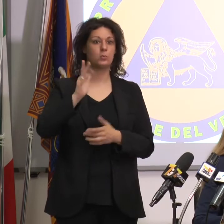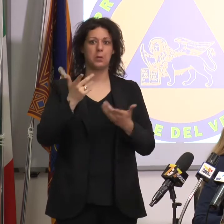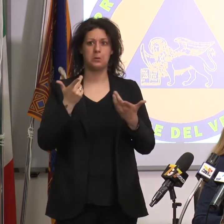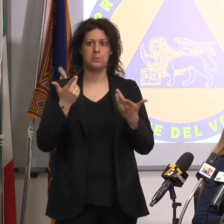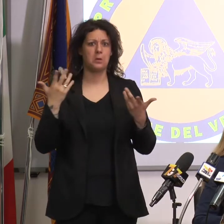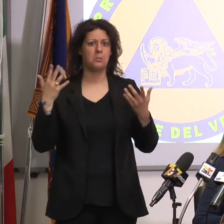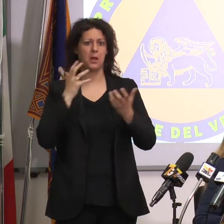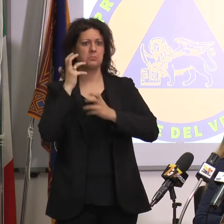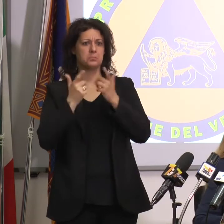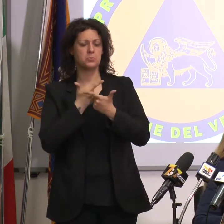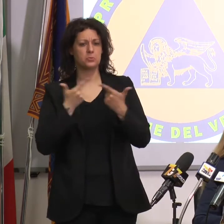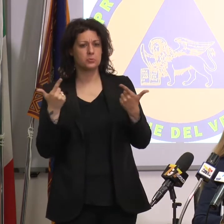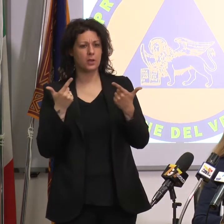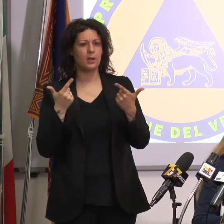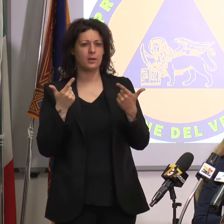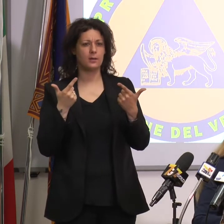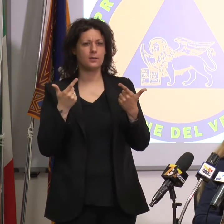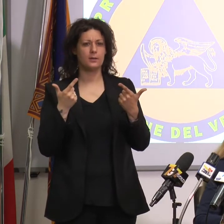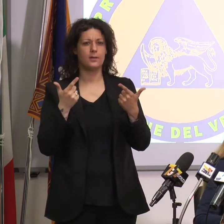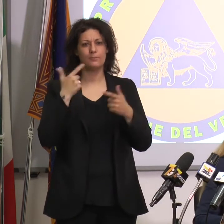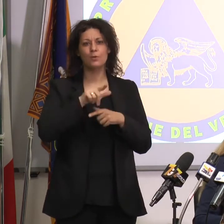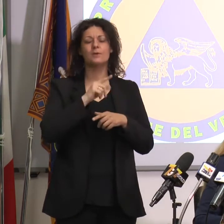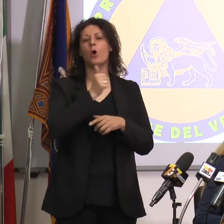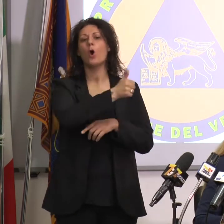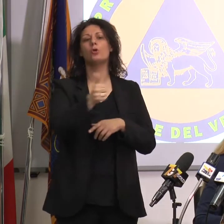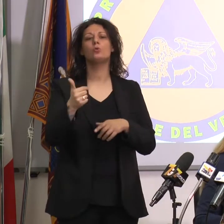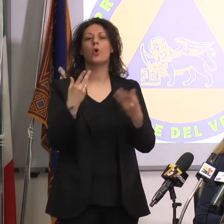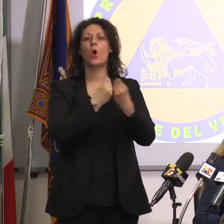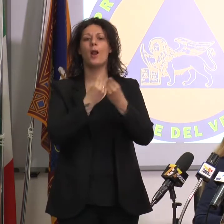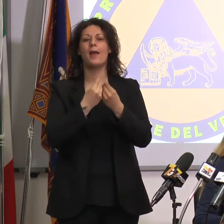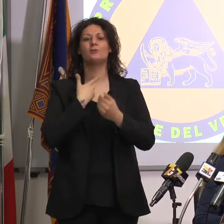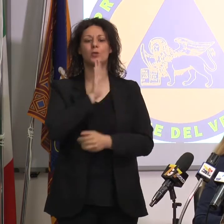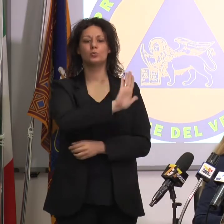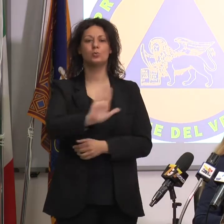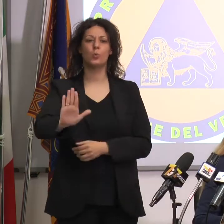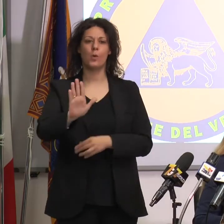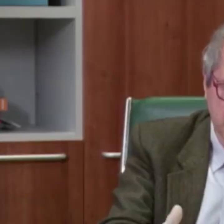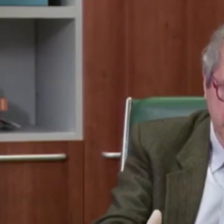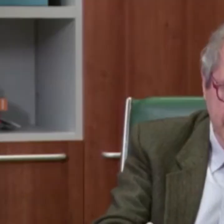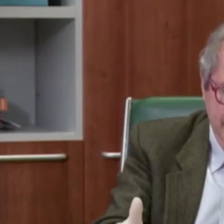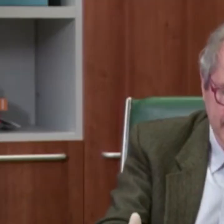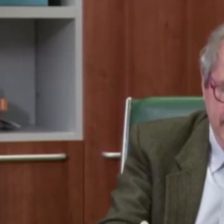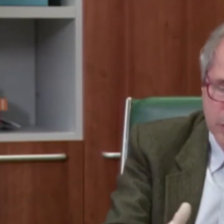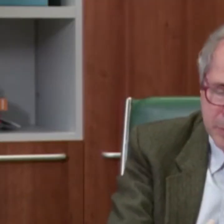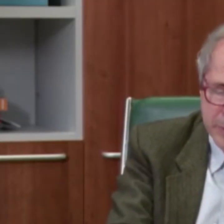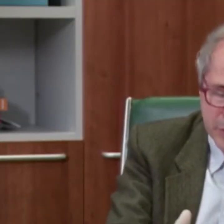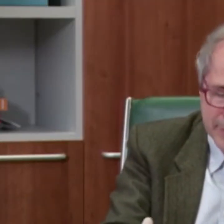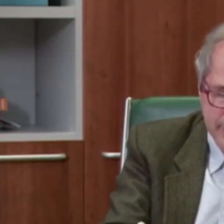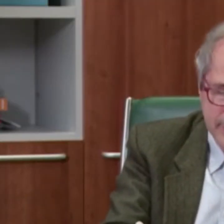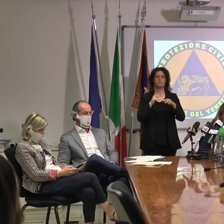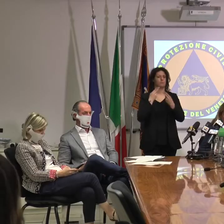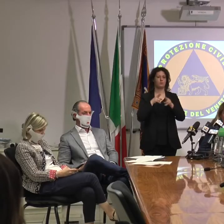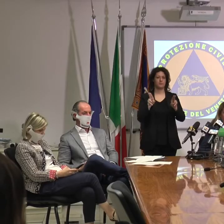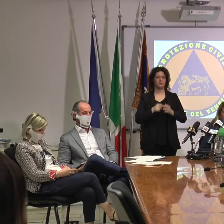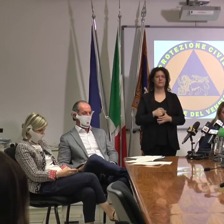che operano al massimo nell'ambito della propria professionalità, nell'ambito della propria specialità. Tra i due pilastri